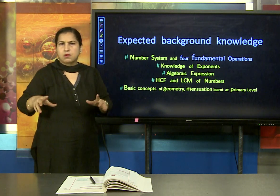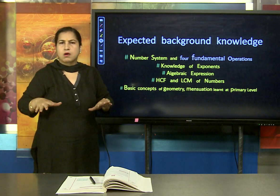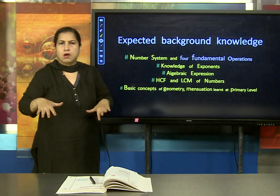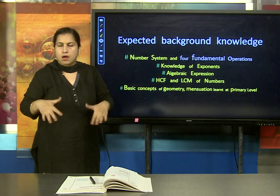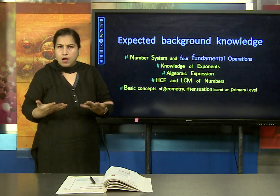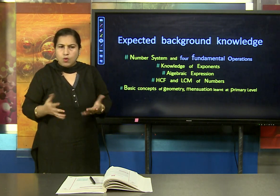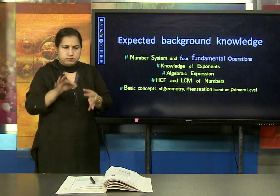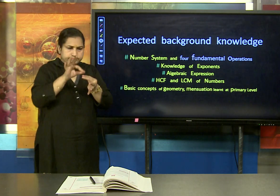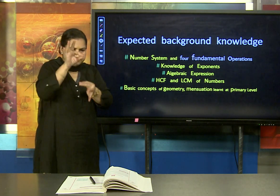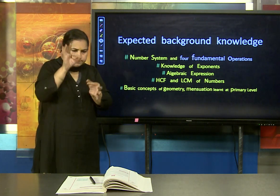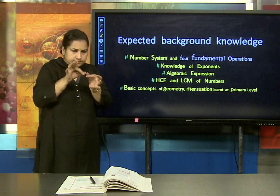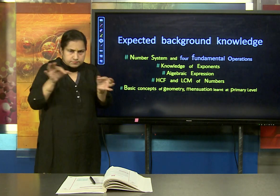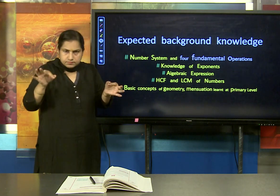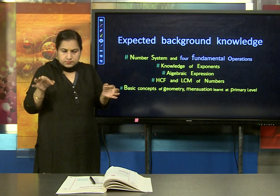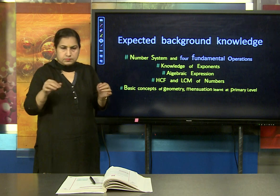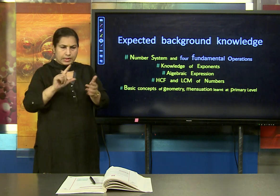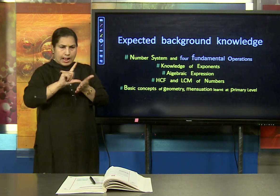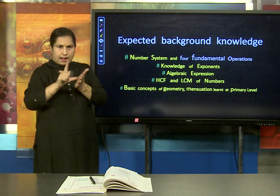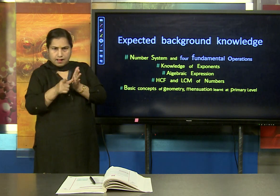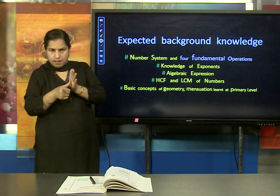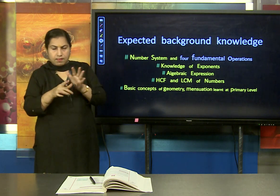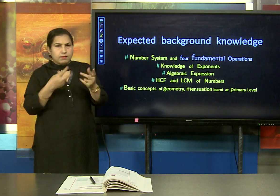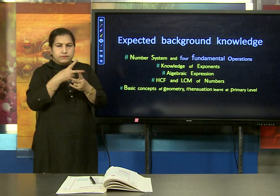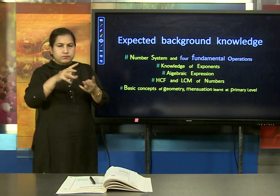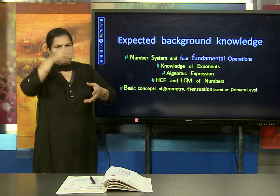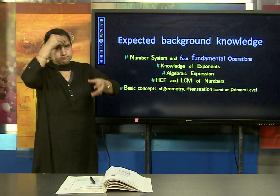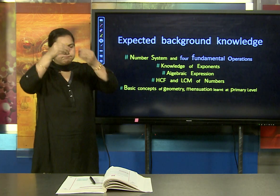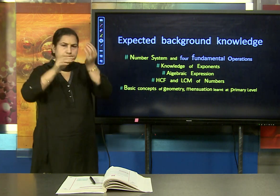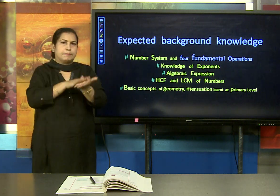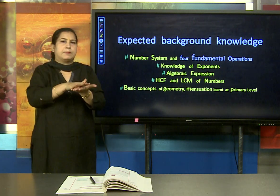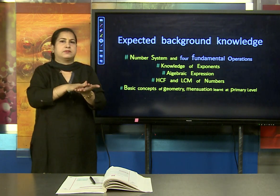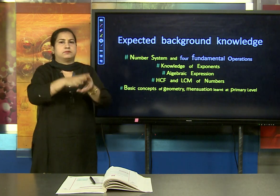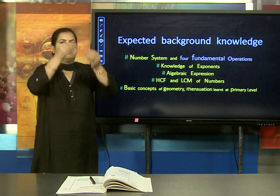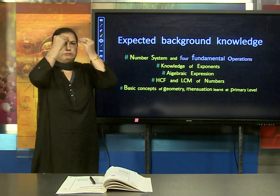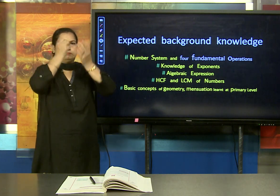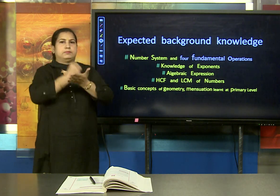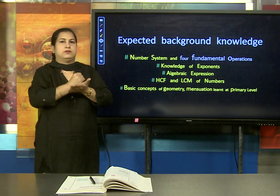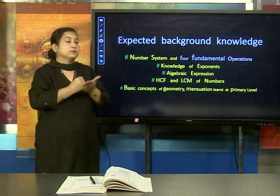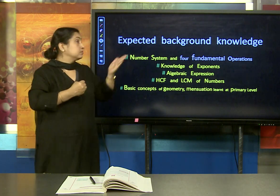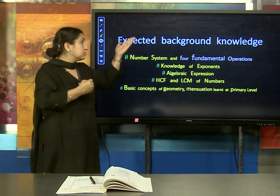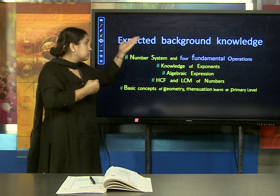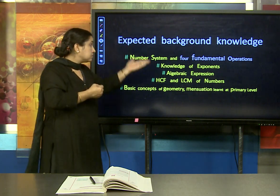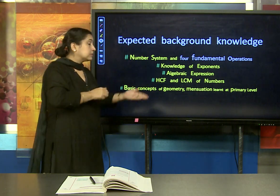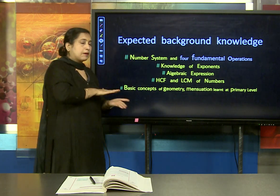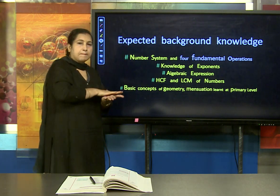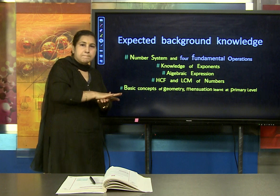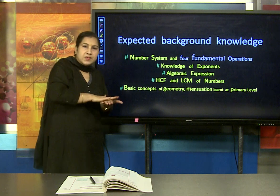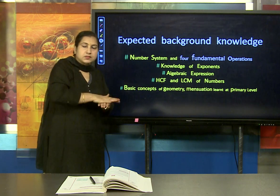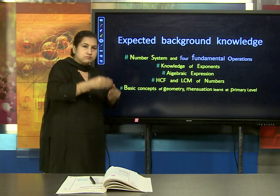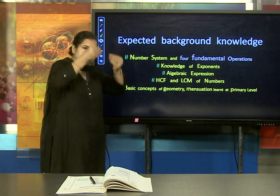होना ज़रूरी है ताकि हम इस वीडियो को समझ सकें। ये सब जानकारी अगर हमें है